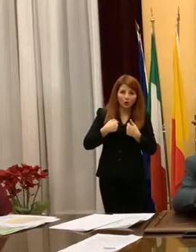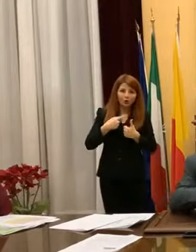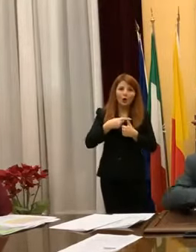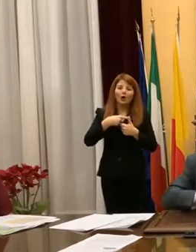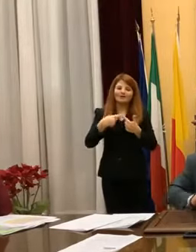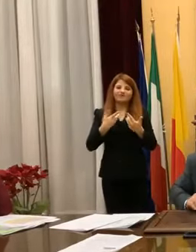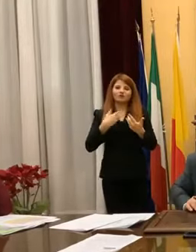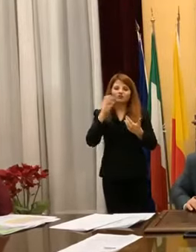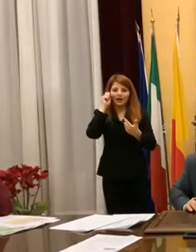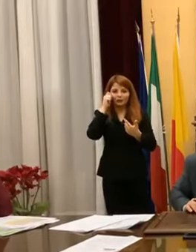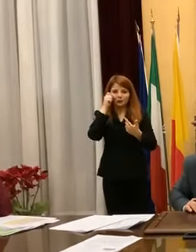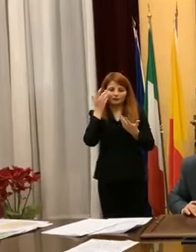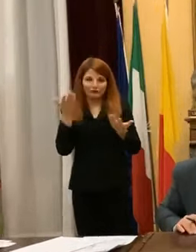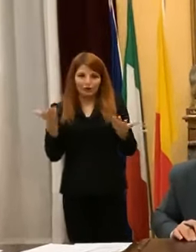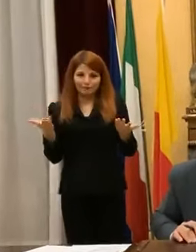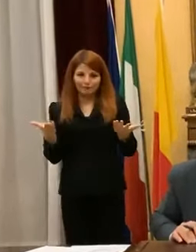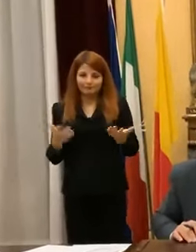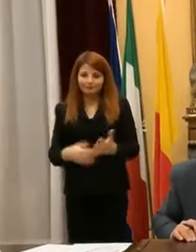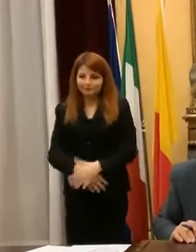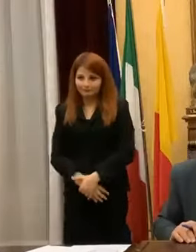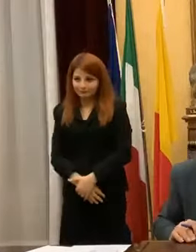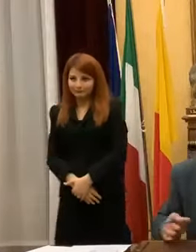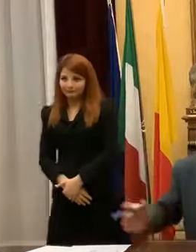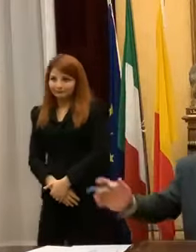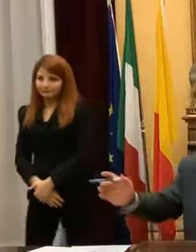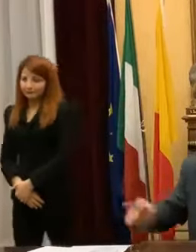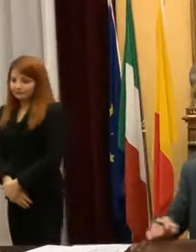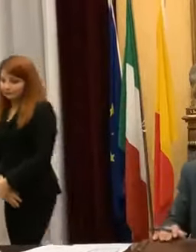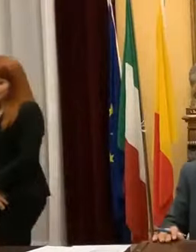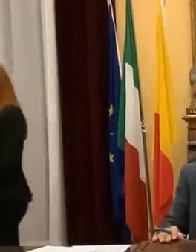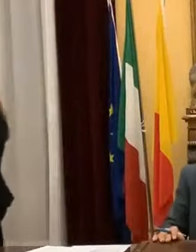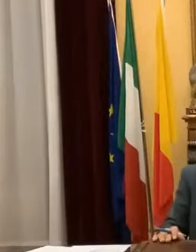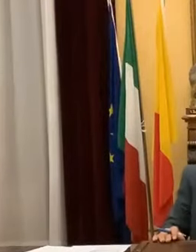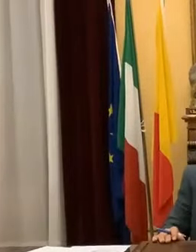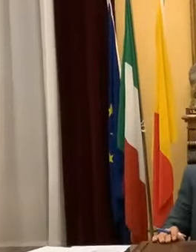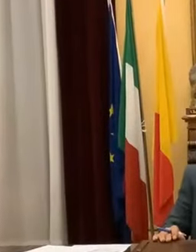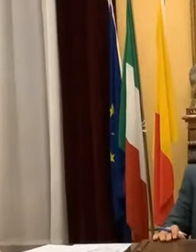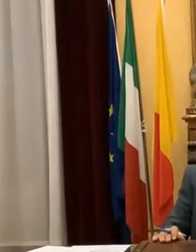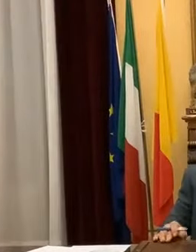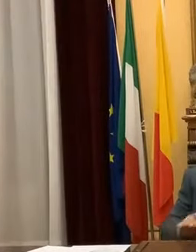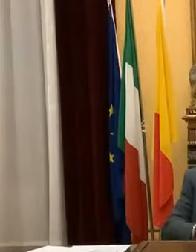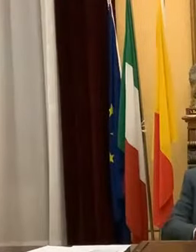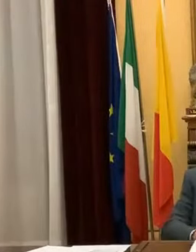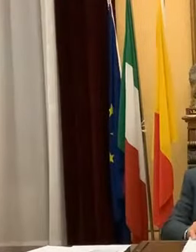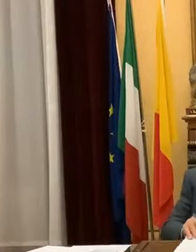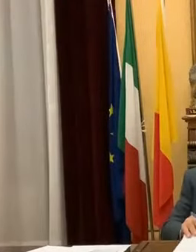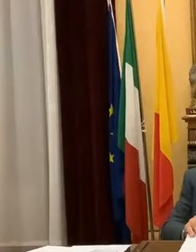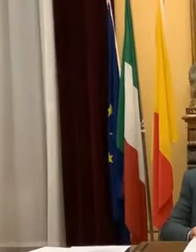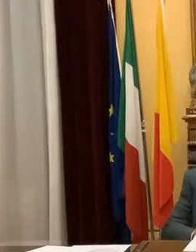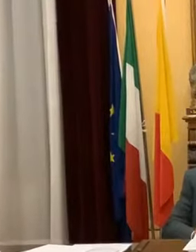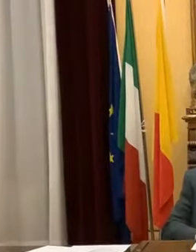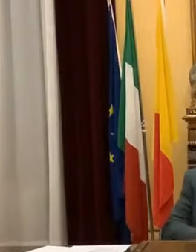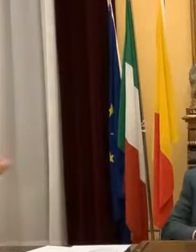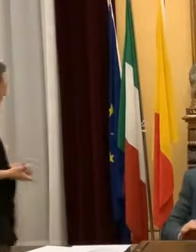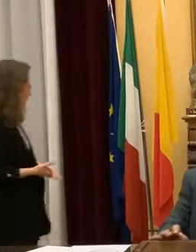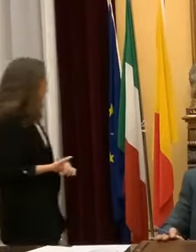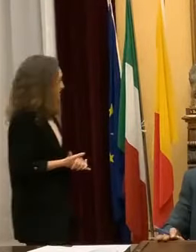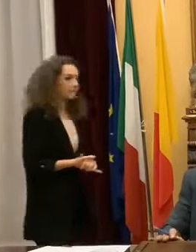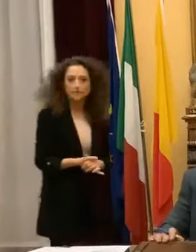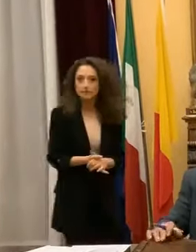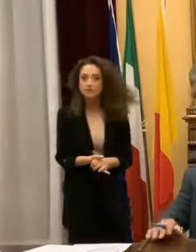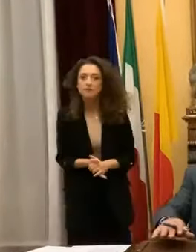non temo il bavaglio, ma ovviamente mediatico, ognuno si prenda le responsabilità proprie, perché qui nessuno